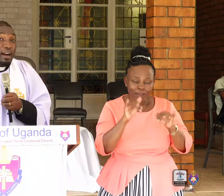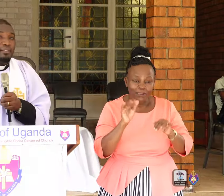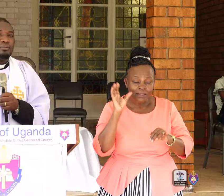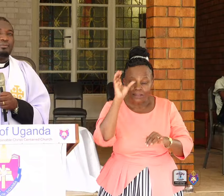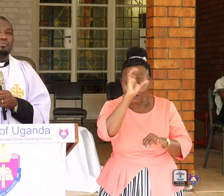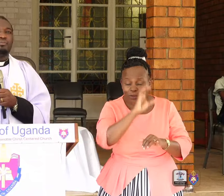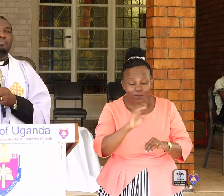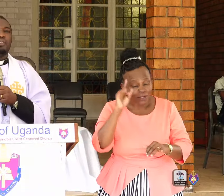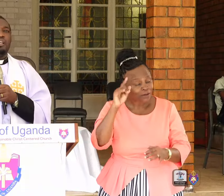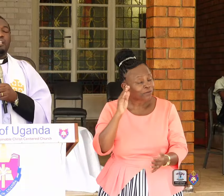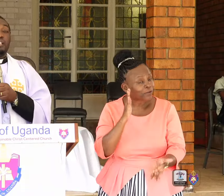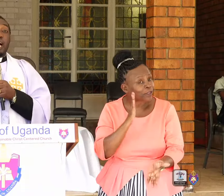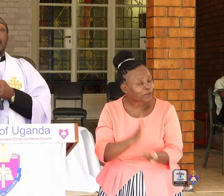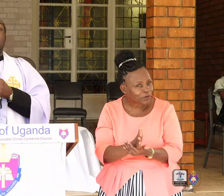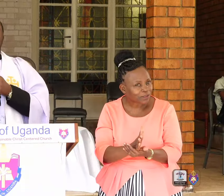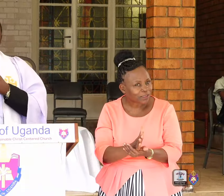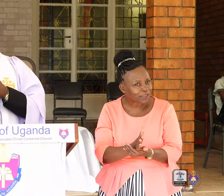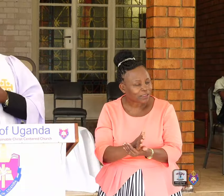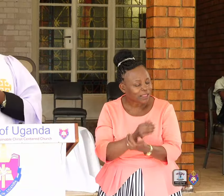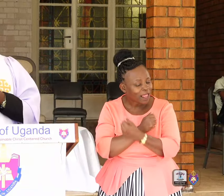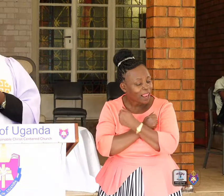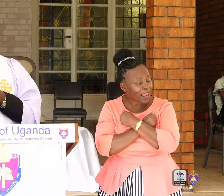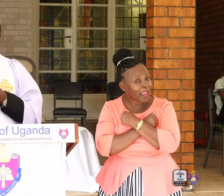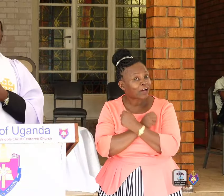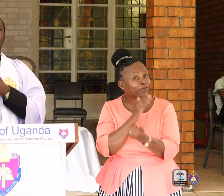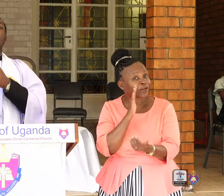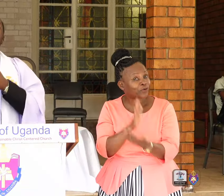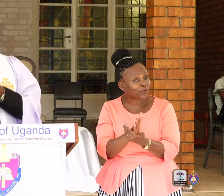amazima yagala amazima